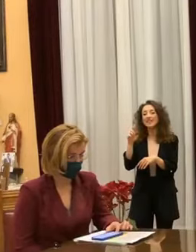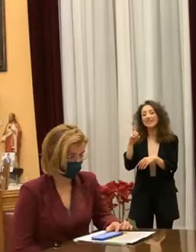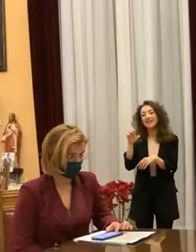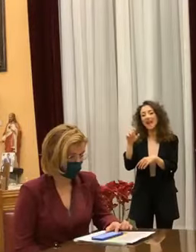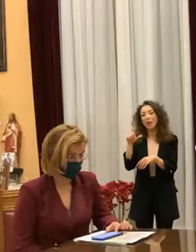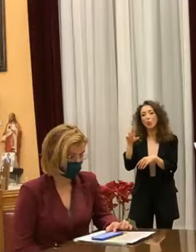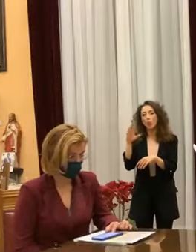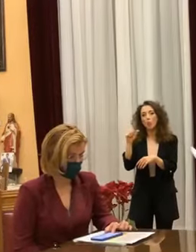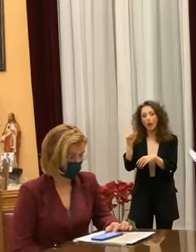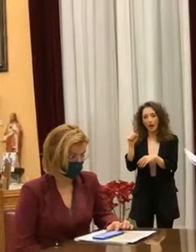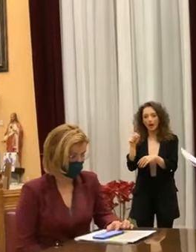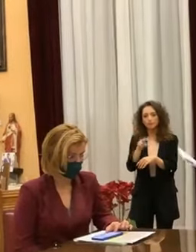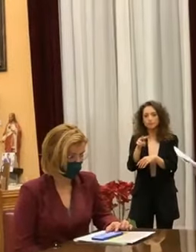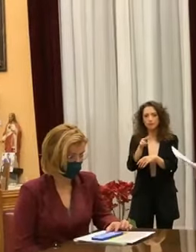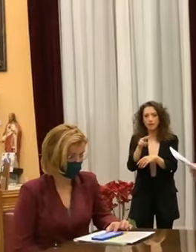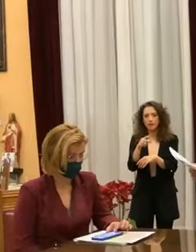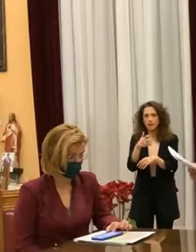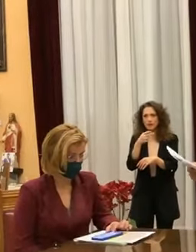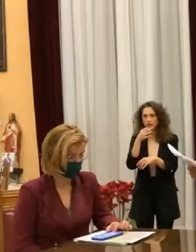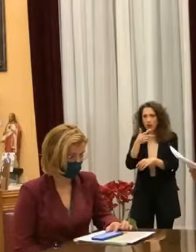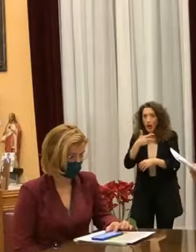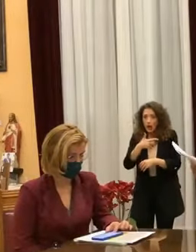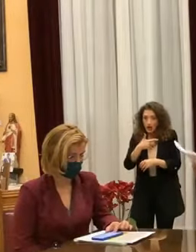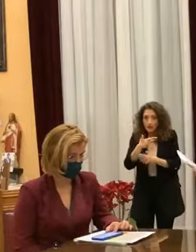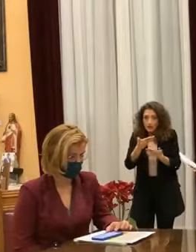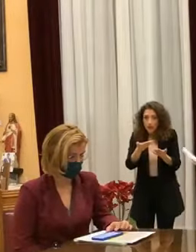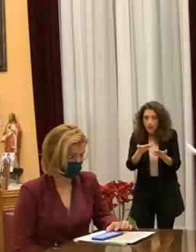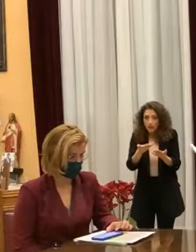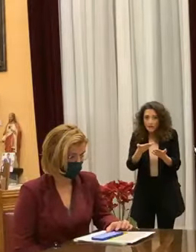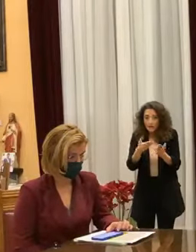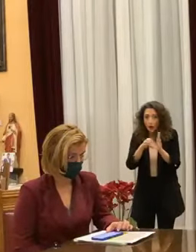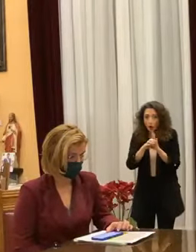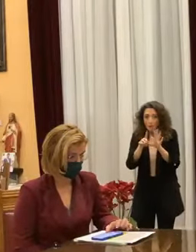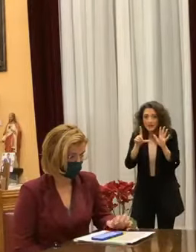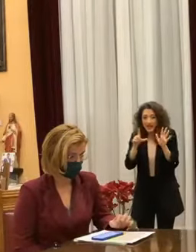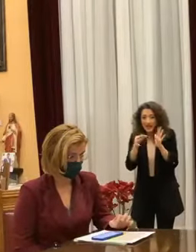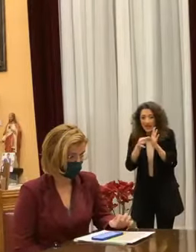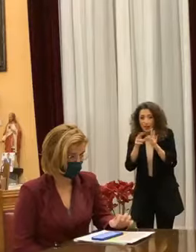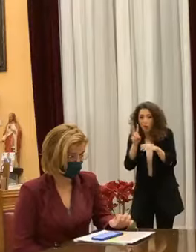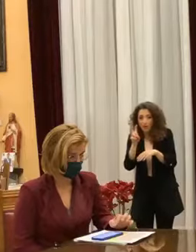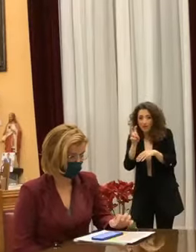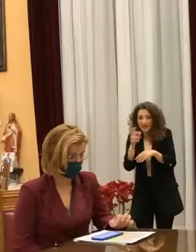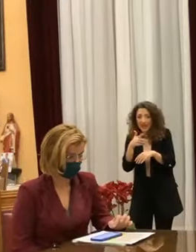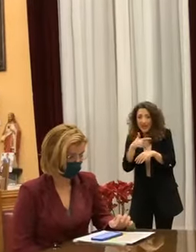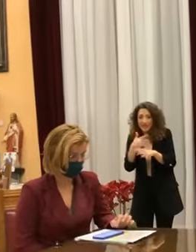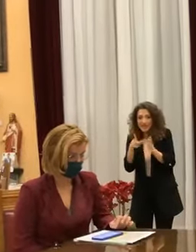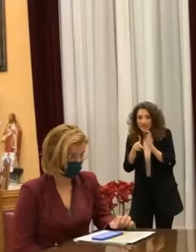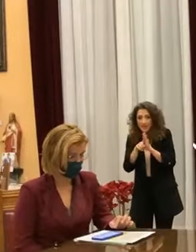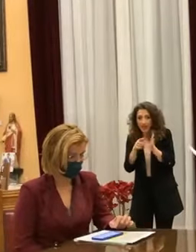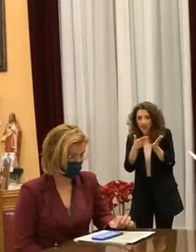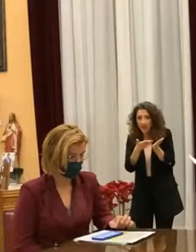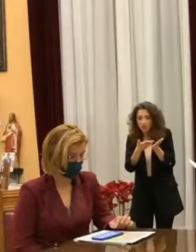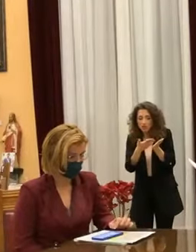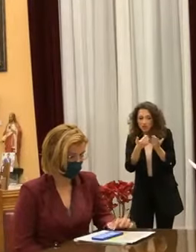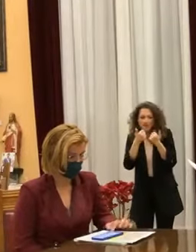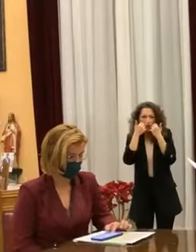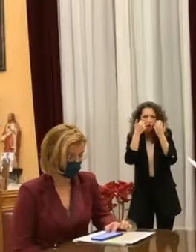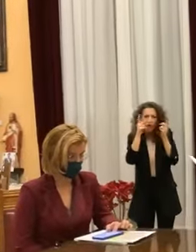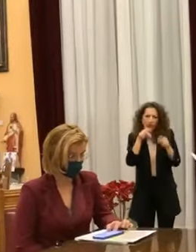7, articolo 20, che ha tirato in ballo nella trasmissione di TCF il consigliere Nello Pergolizzi?